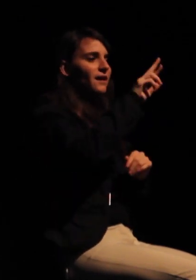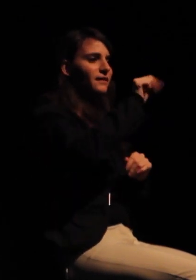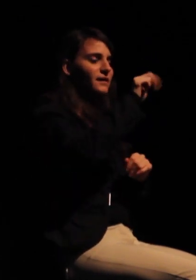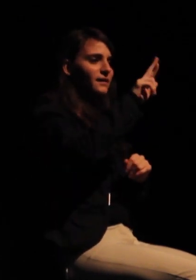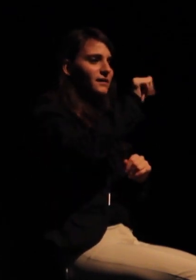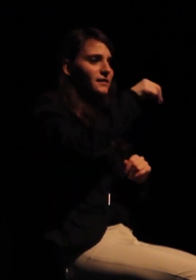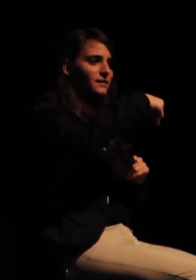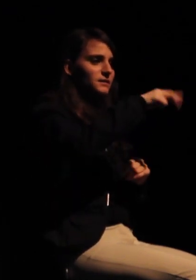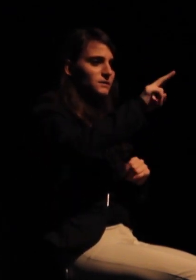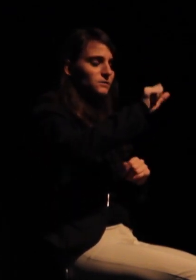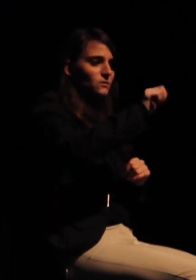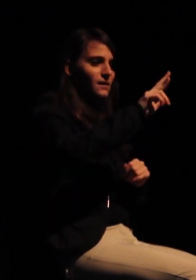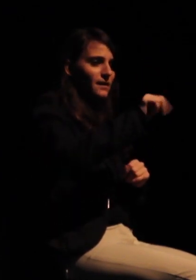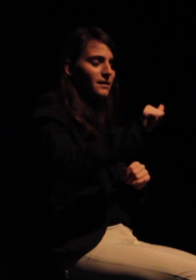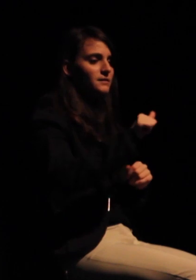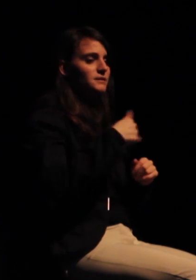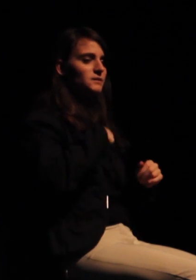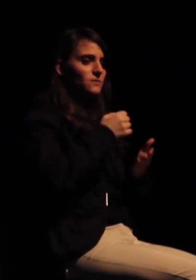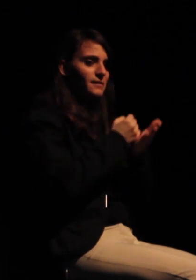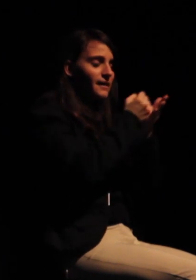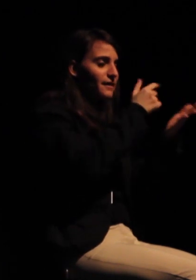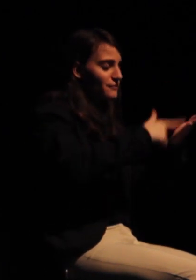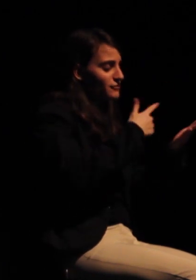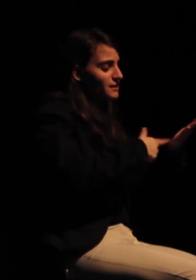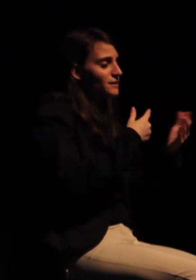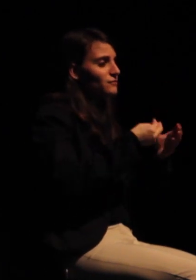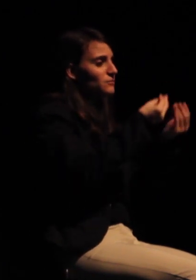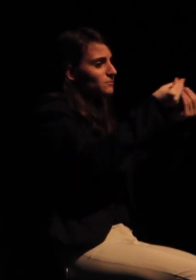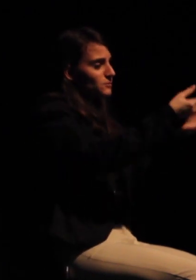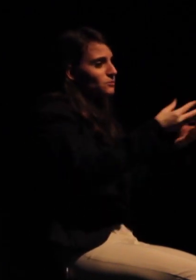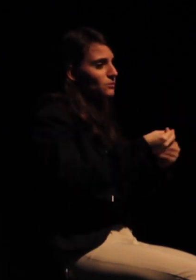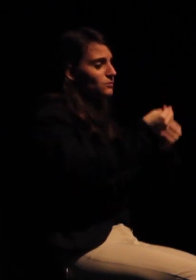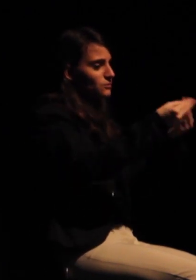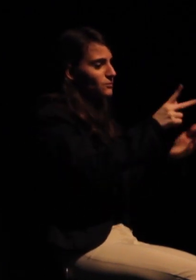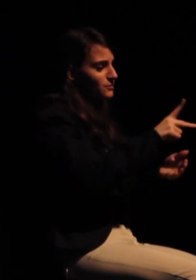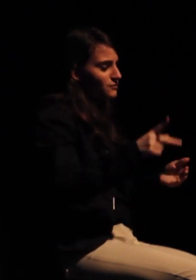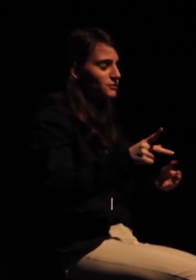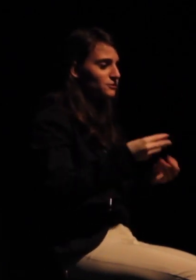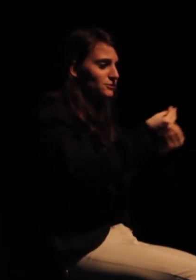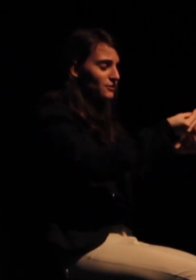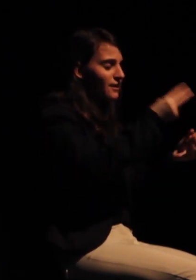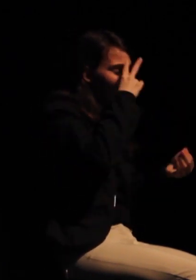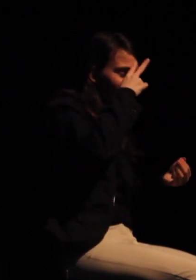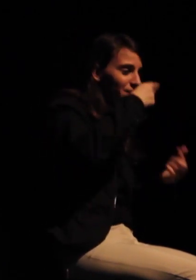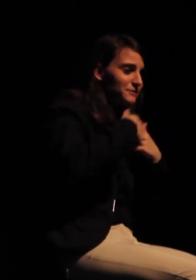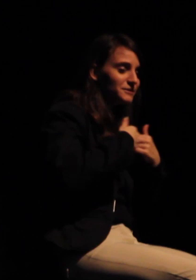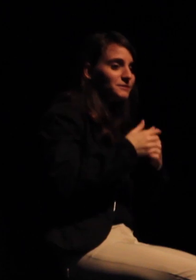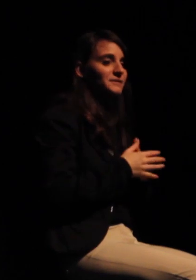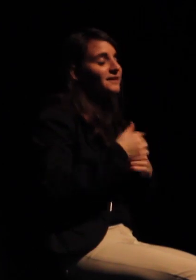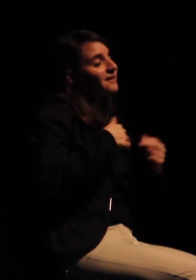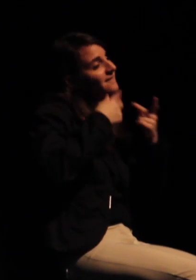levava o livro, cada um que era publicado eu levava ao longo desse tempo todo. E elas liam. E eu